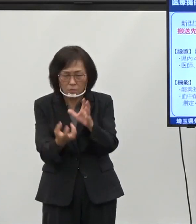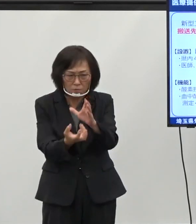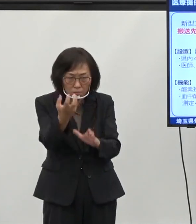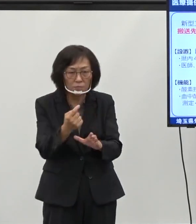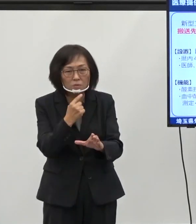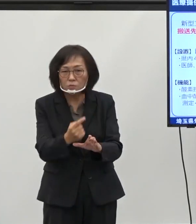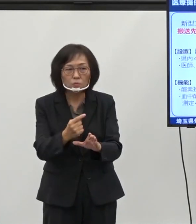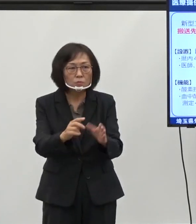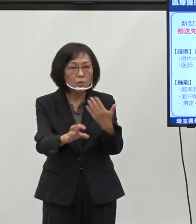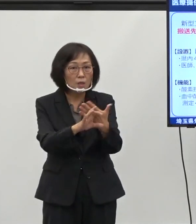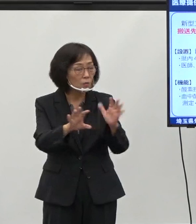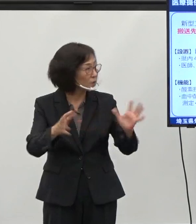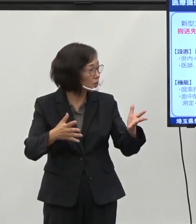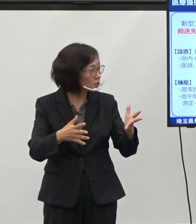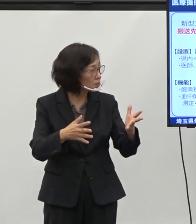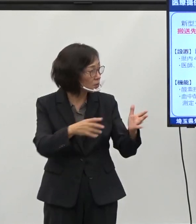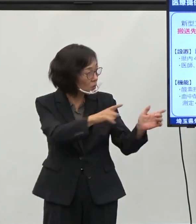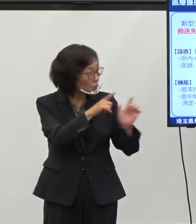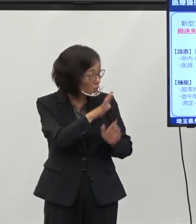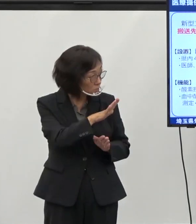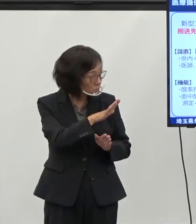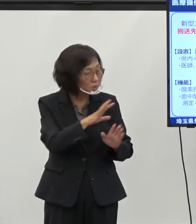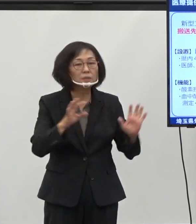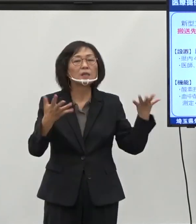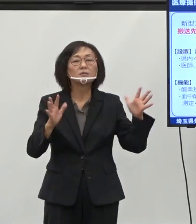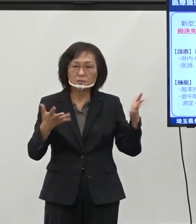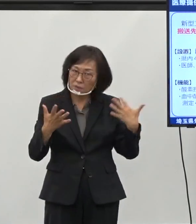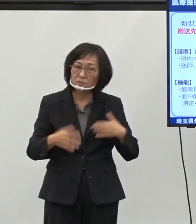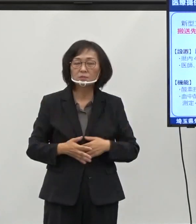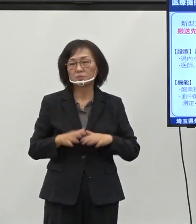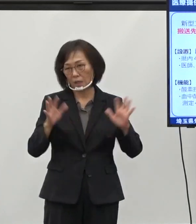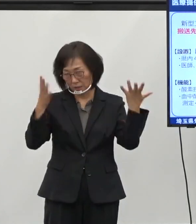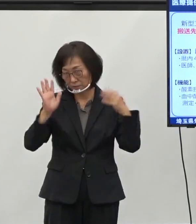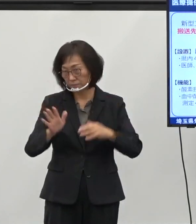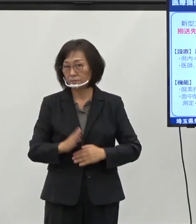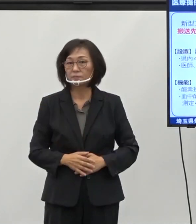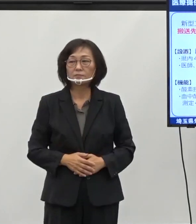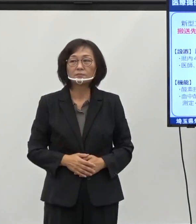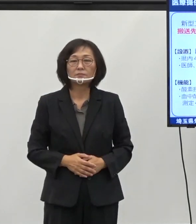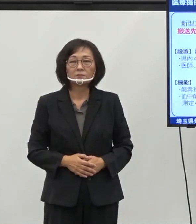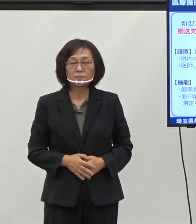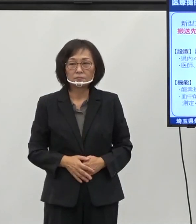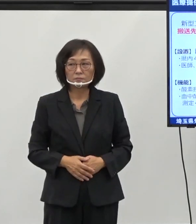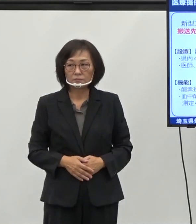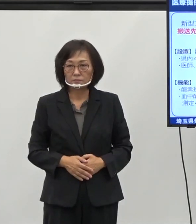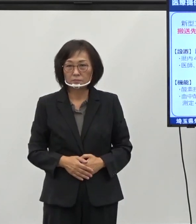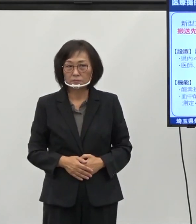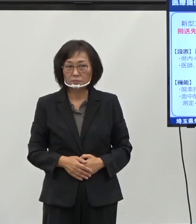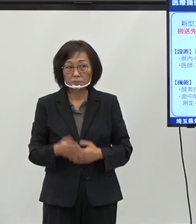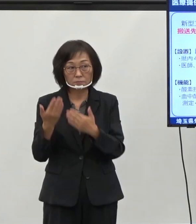でいいんだよね、ある報告あった、はい、ということです。 で、